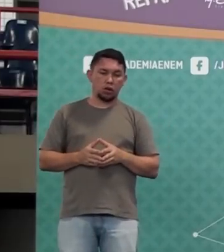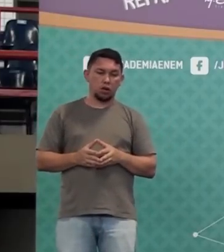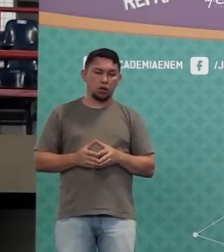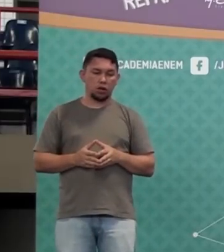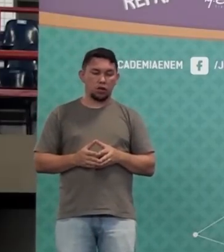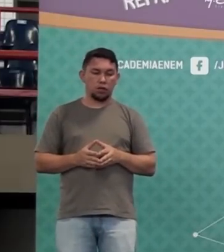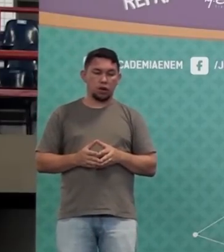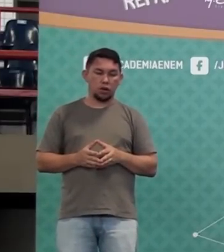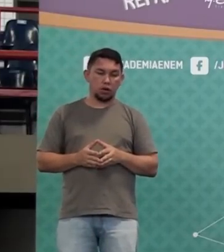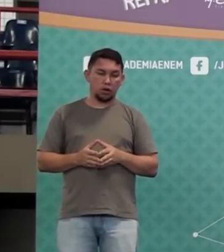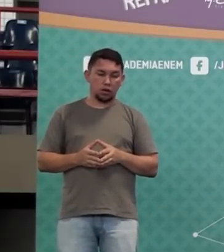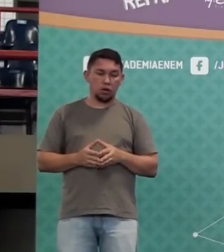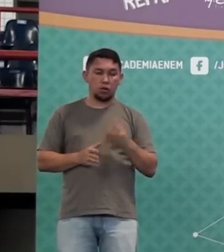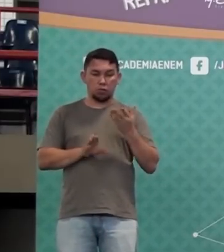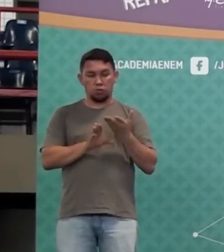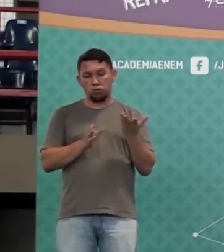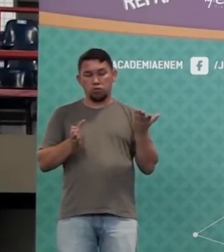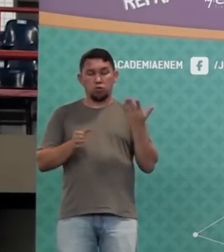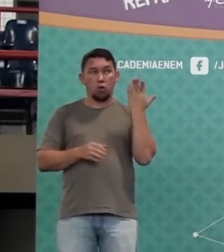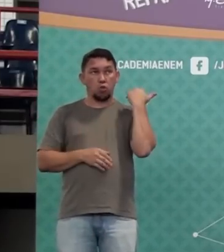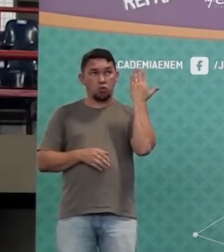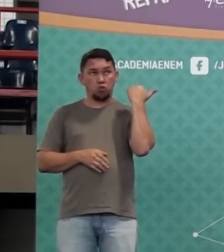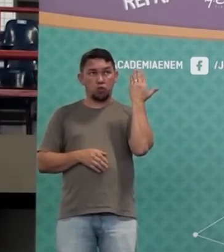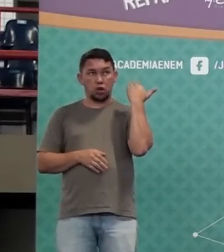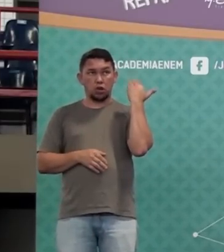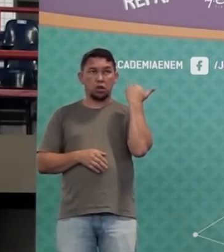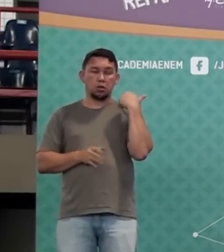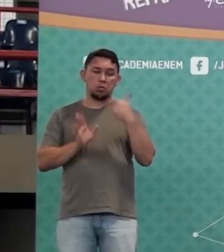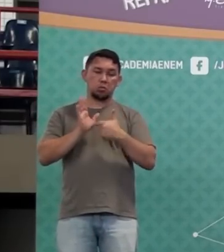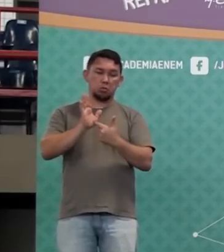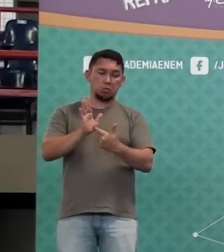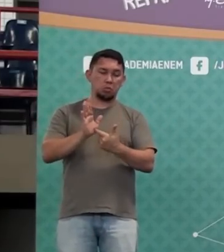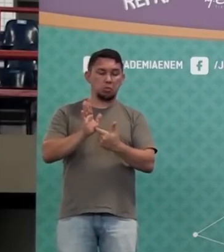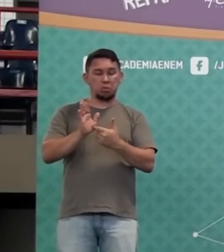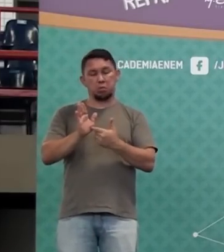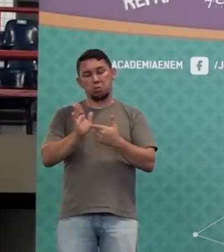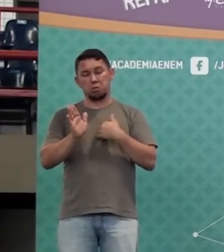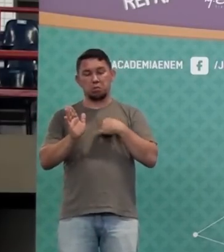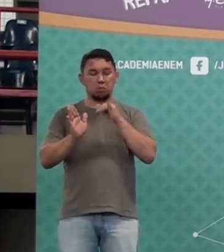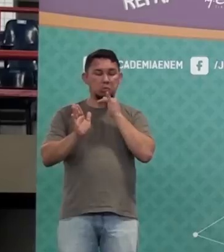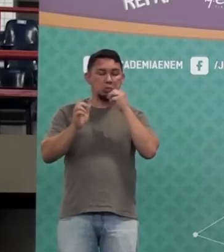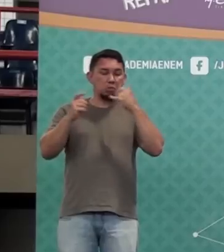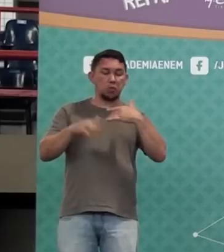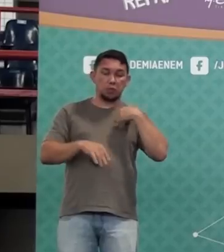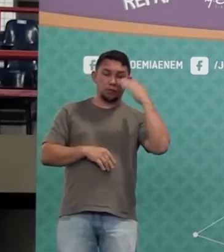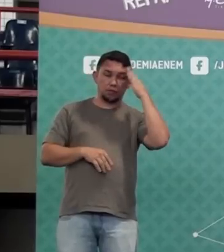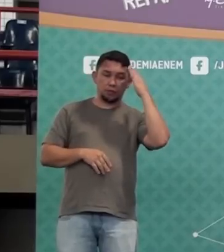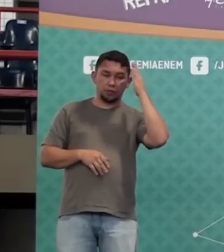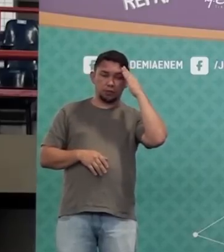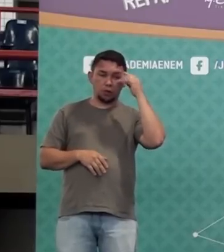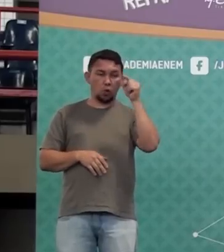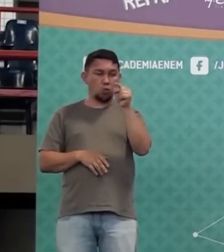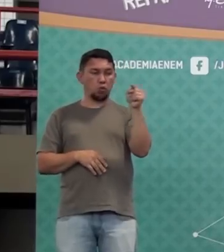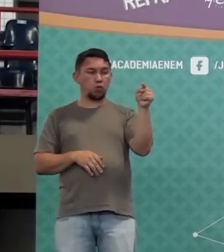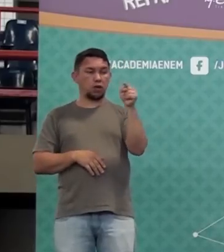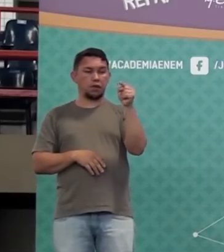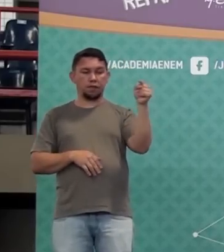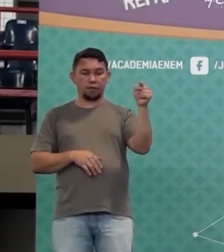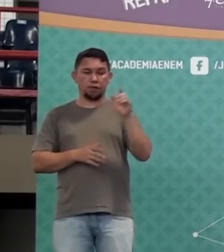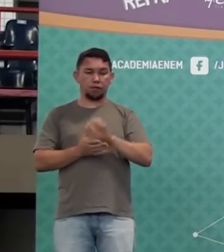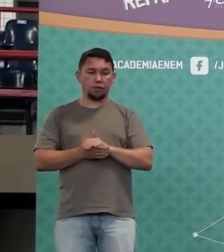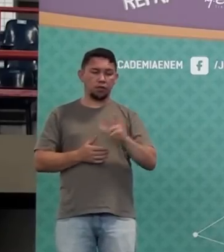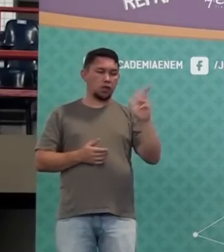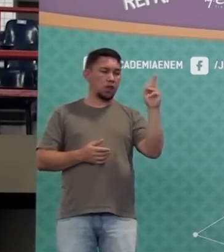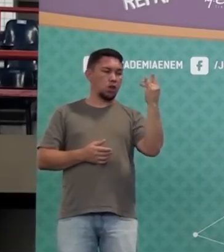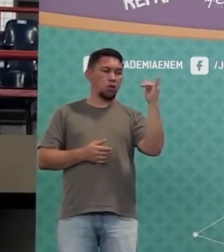que os exemplos passados vai ser necessário vocês compreenderem agora o hífen.